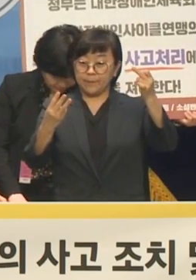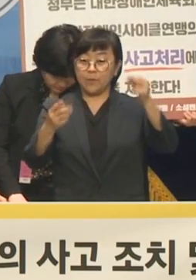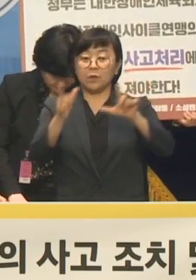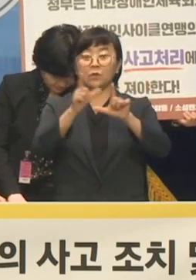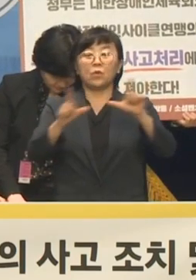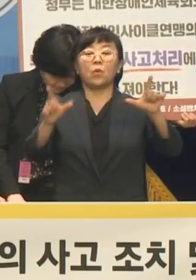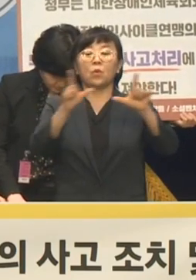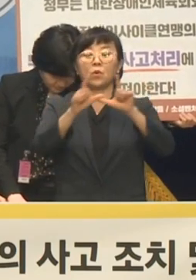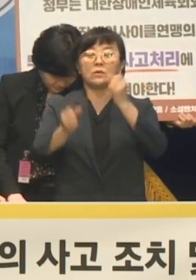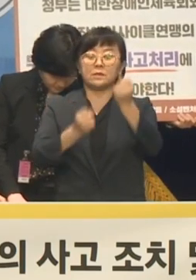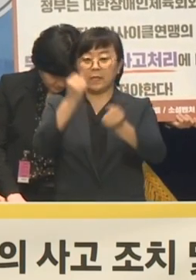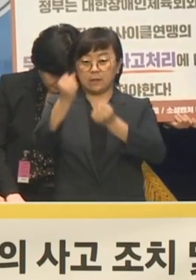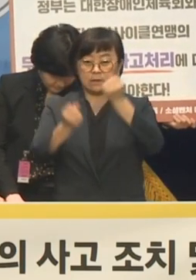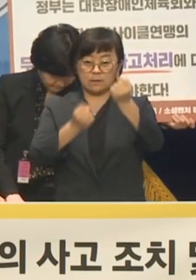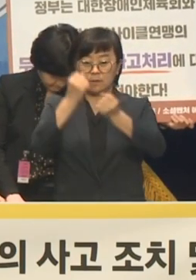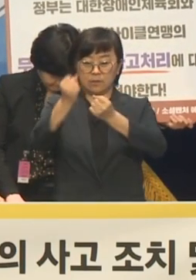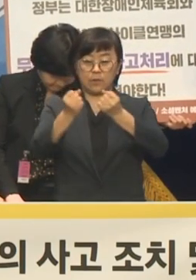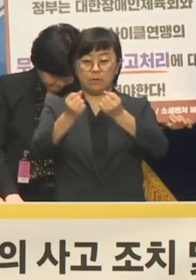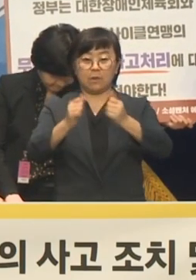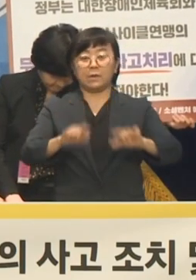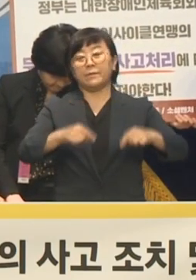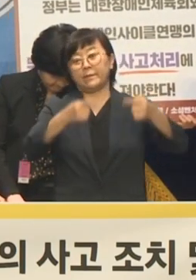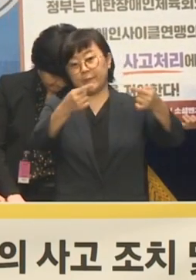도쿄 파라사이클링 대회 경기 중